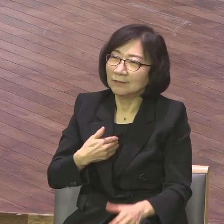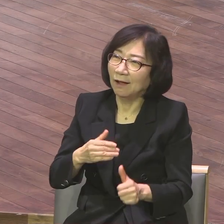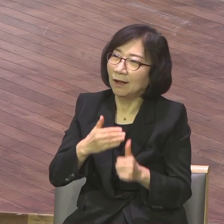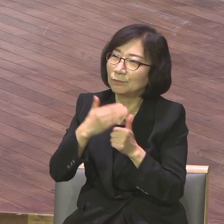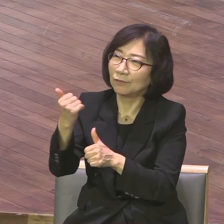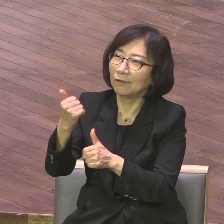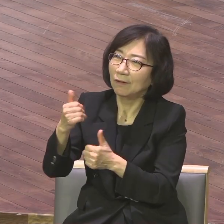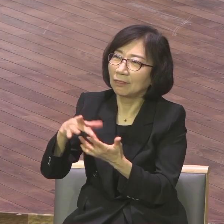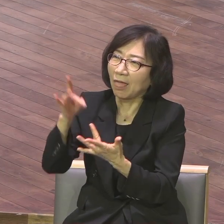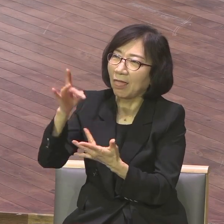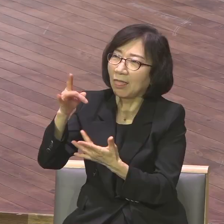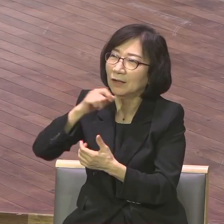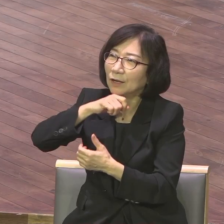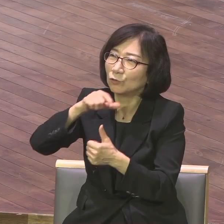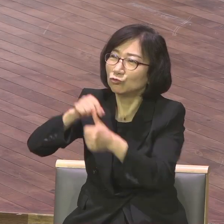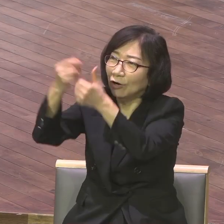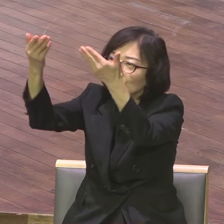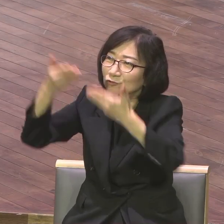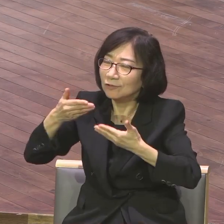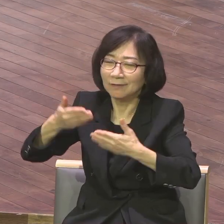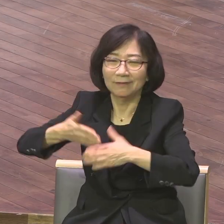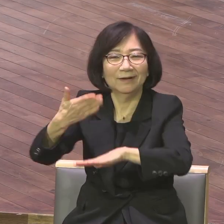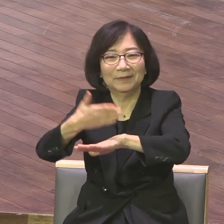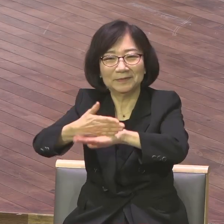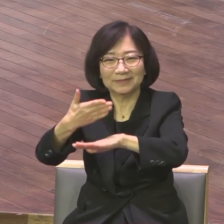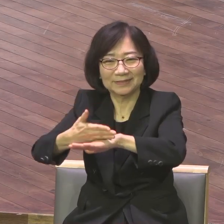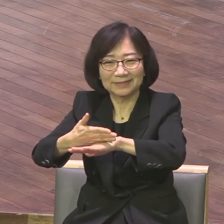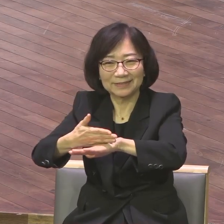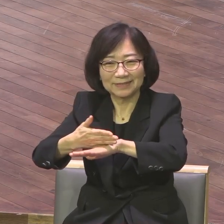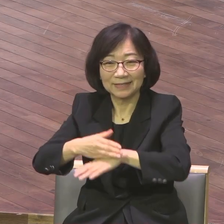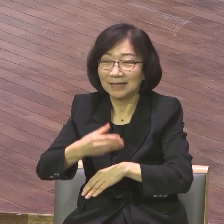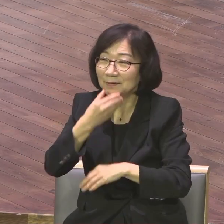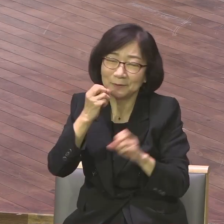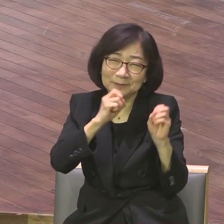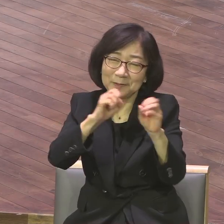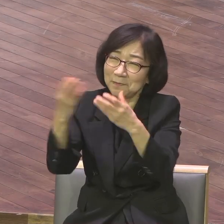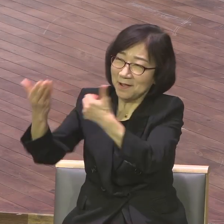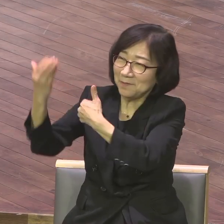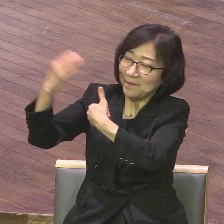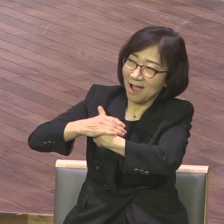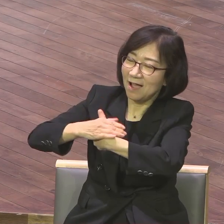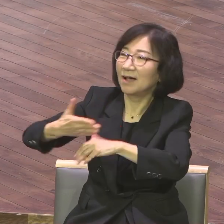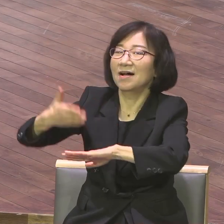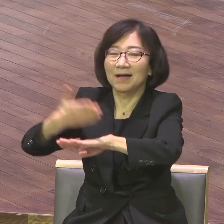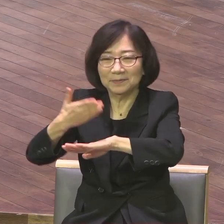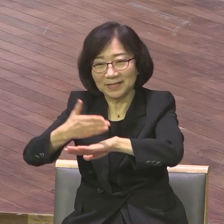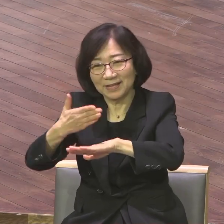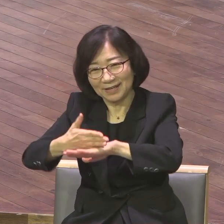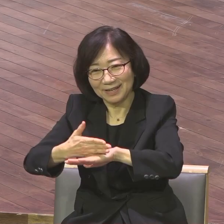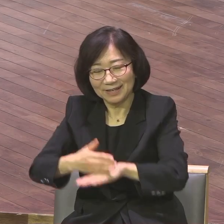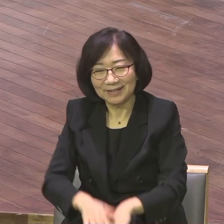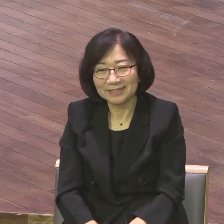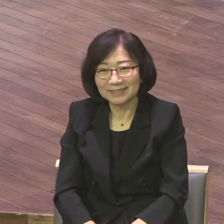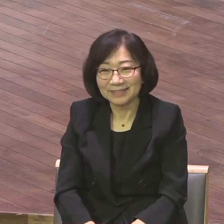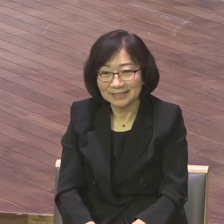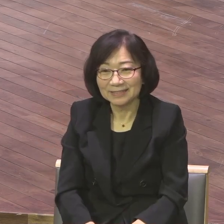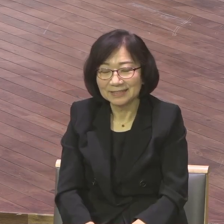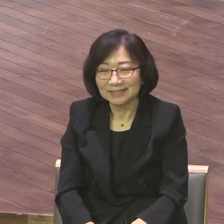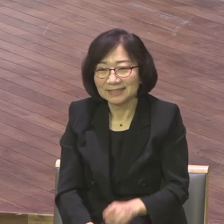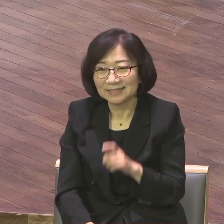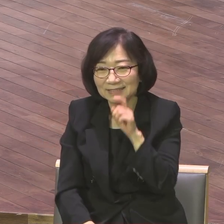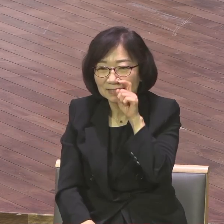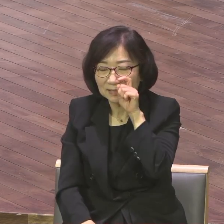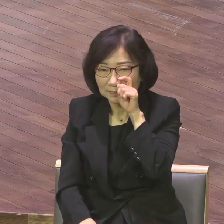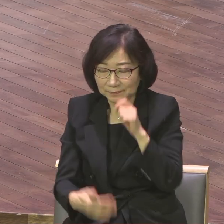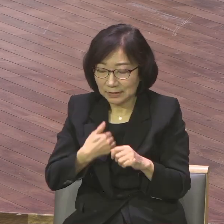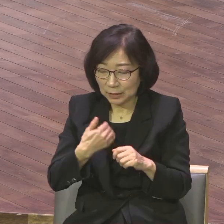영광스러운 이 엄청난 직분을 주셨구나. 이 사명을 주셨구나. 만난 자들에게 내게